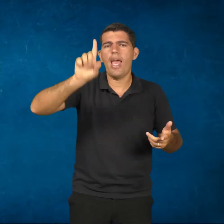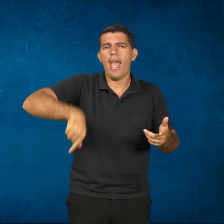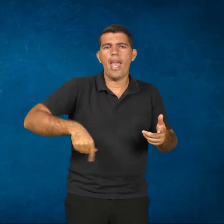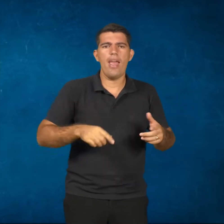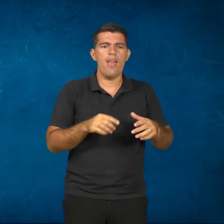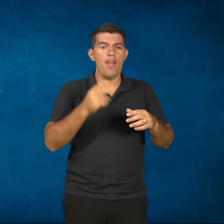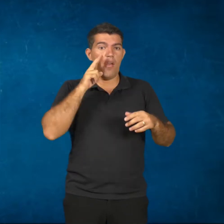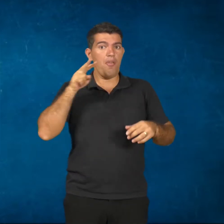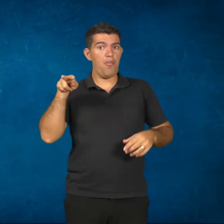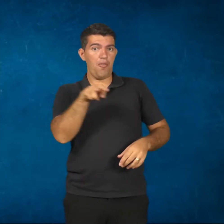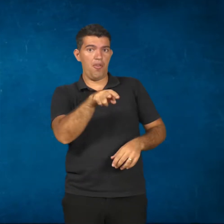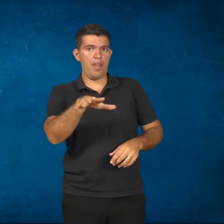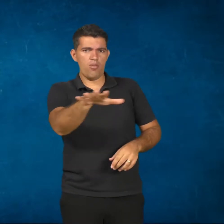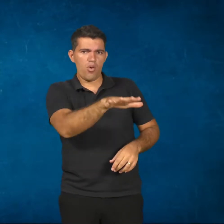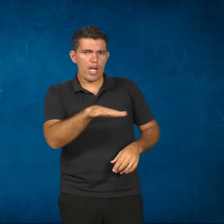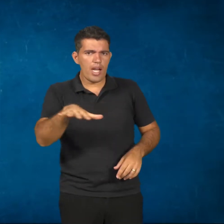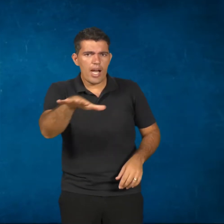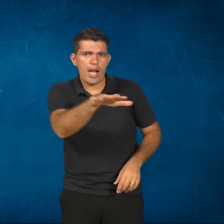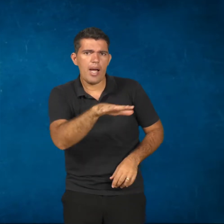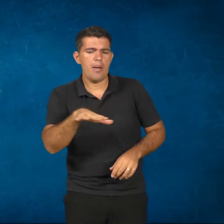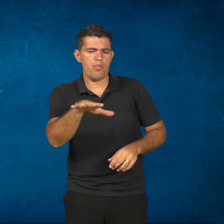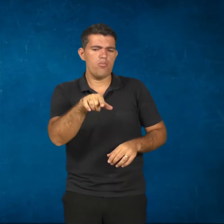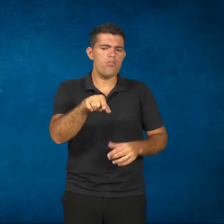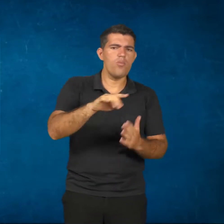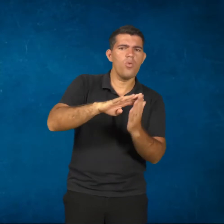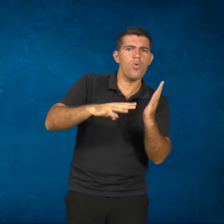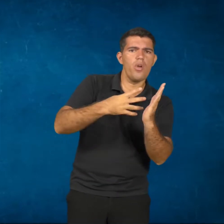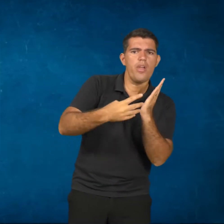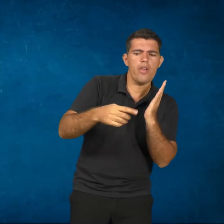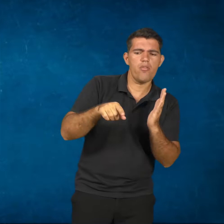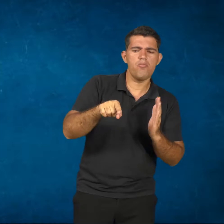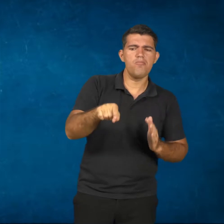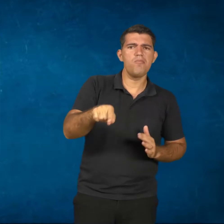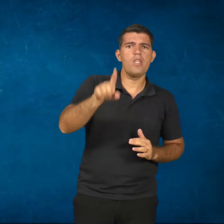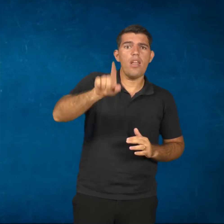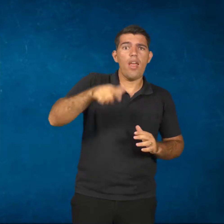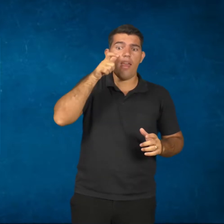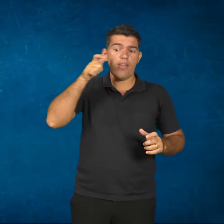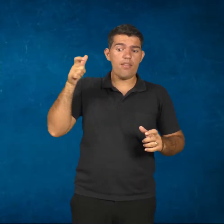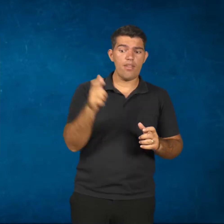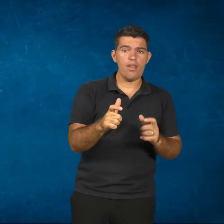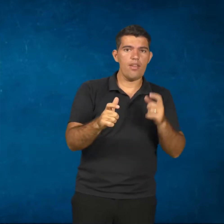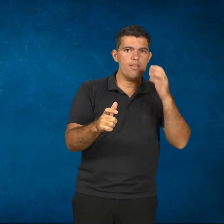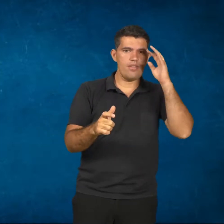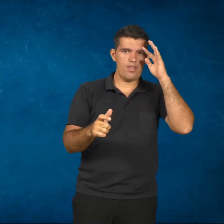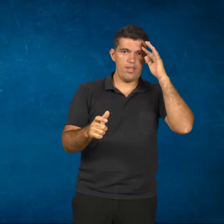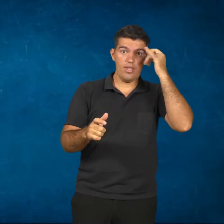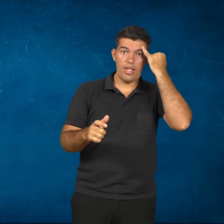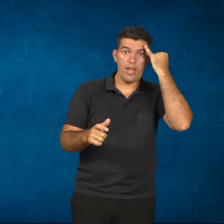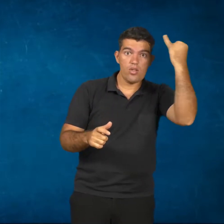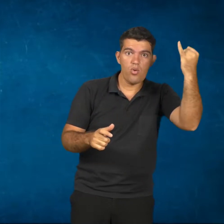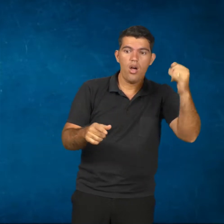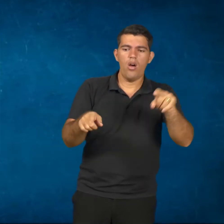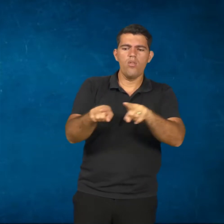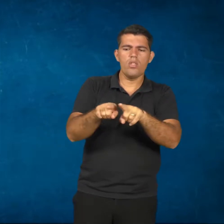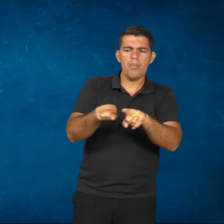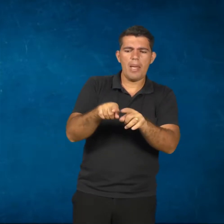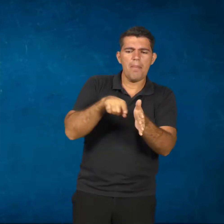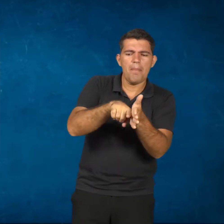conceber, é ver esse campo do currículo como um campo de interesse intelectual, de pesquisa